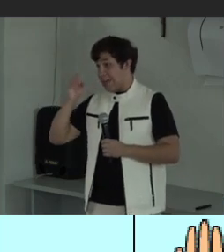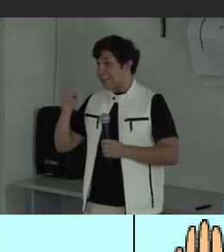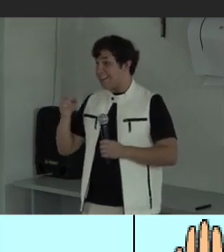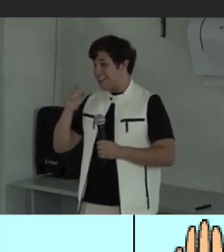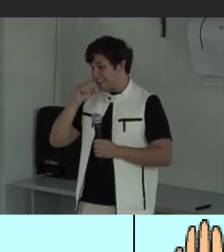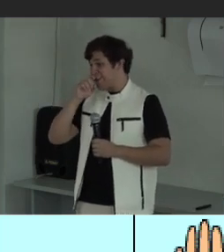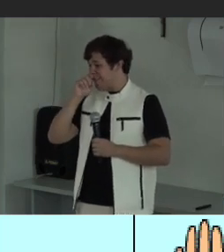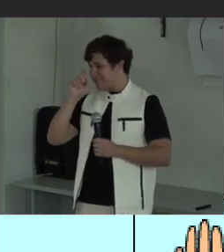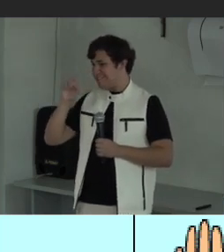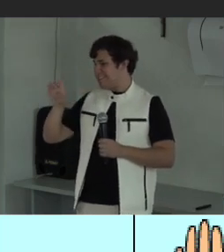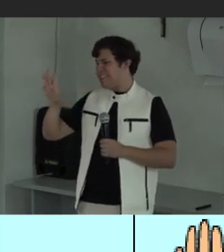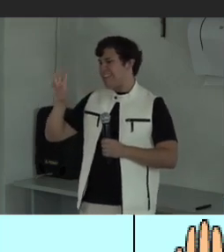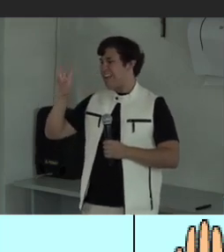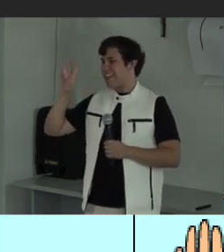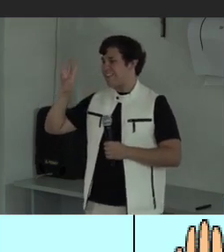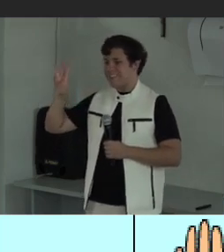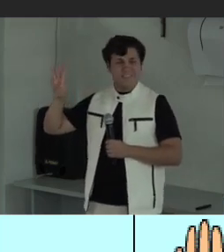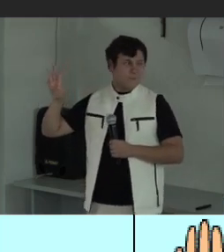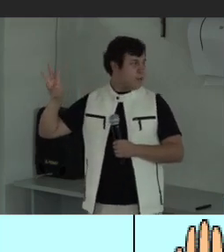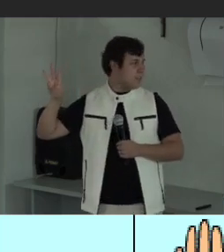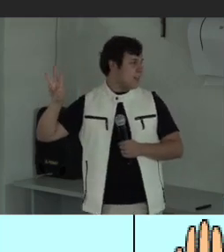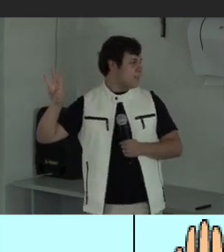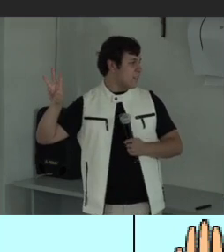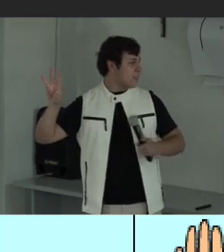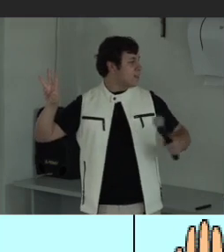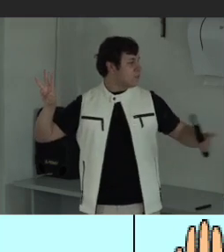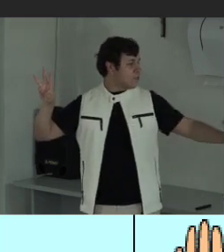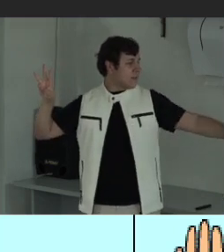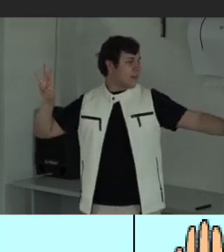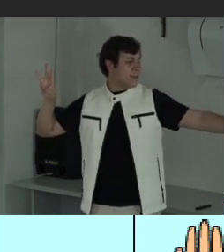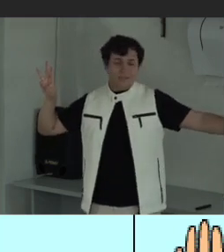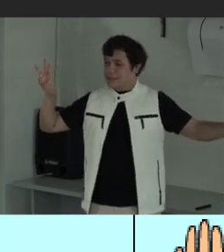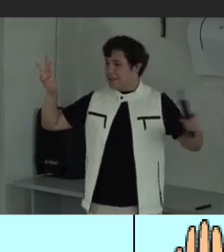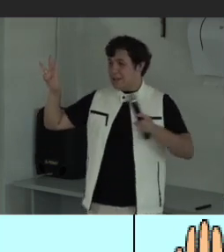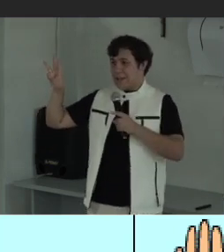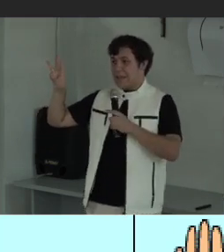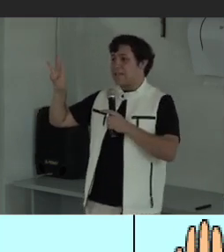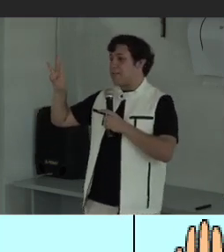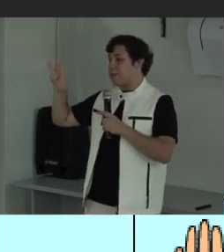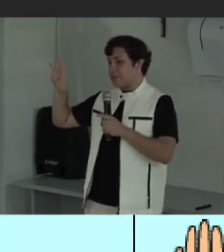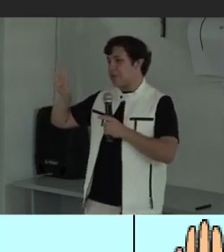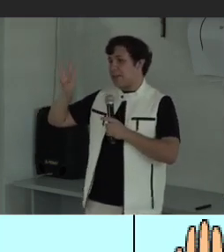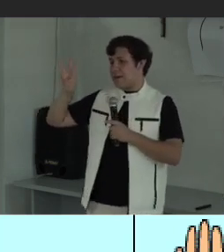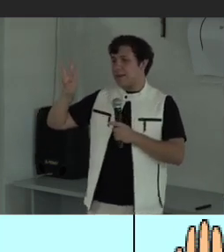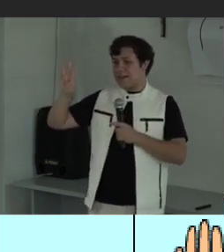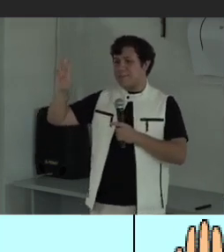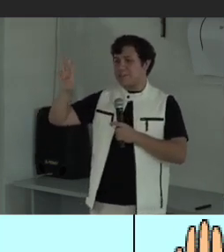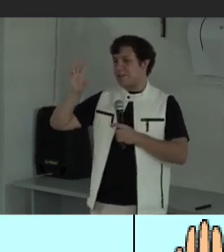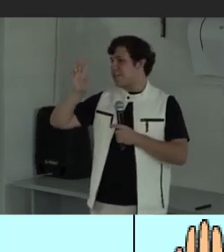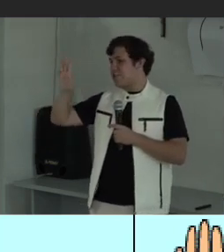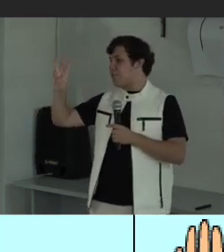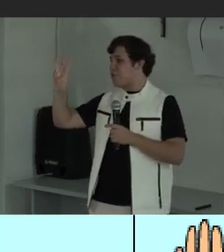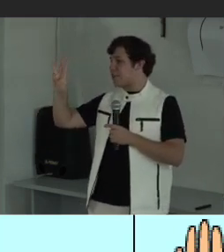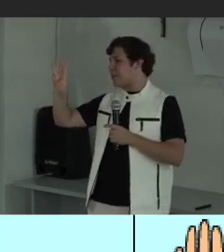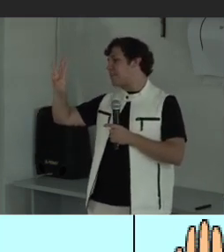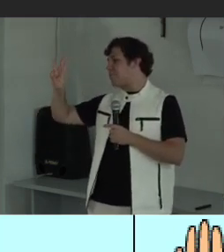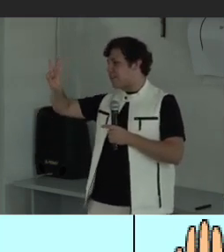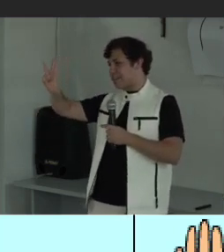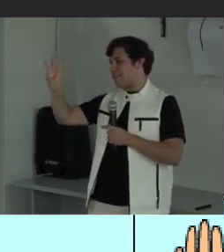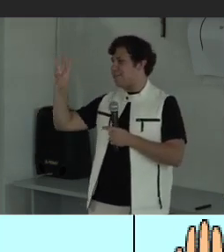X. No, pues tienen que estar juntos, mira. Es dependiendo cada persona. Yo no puedo hacerla así porque se me